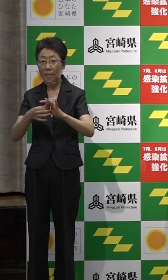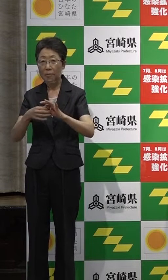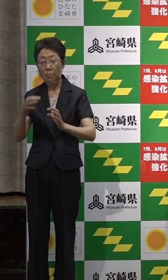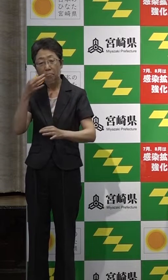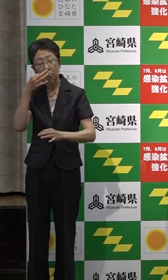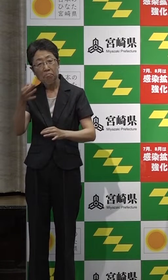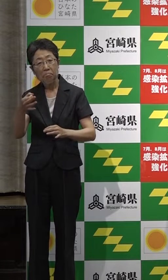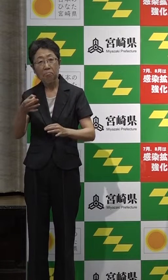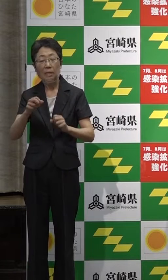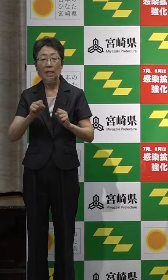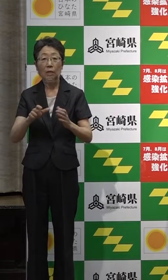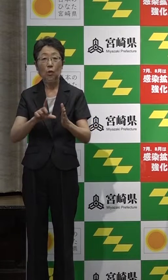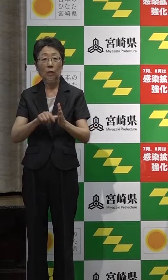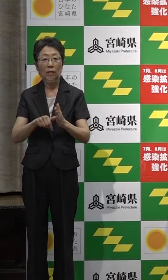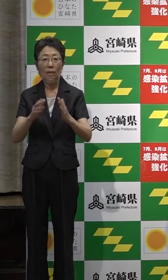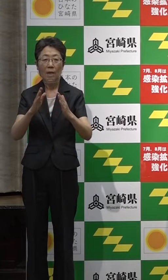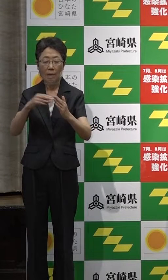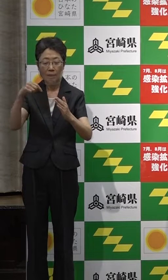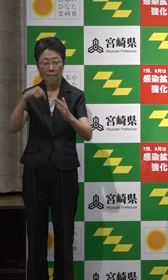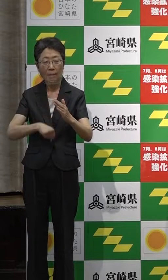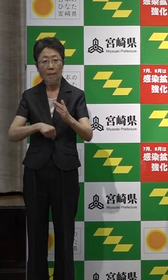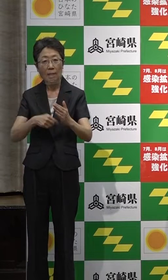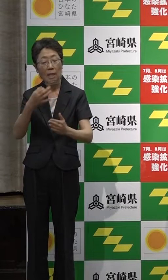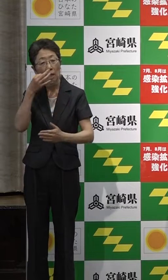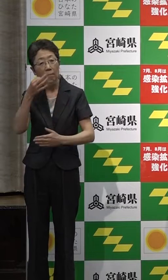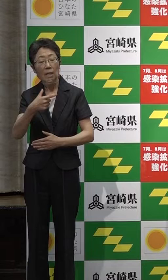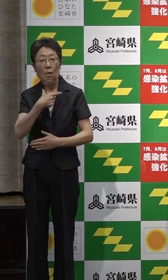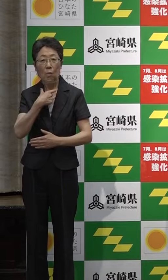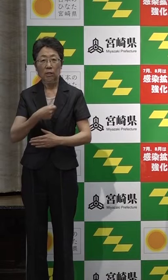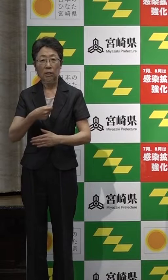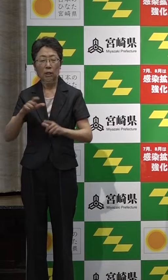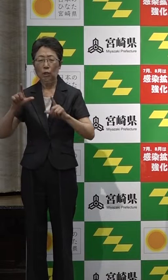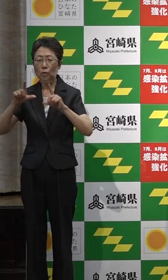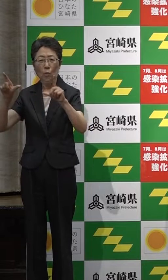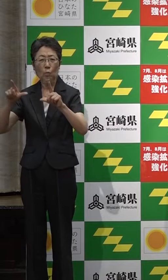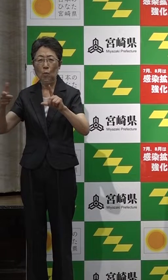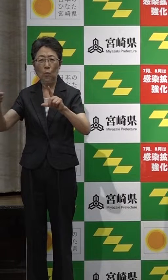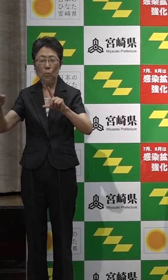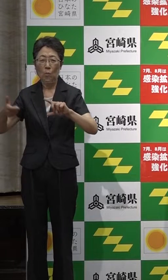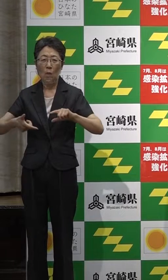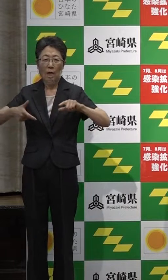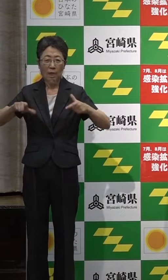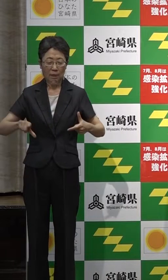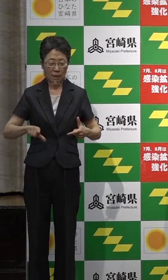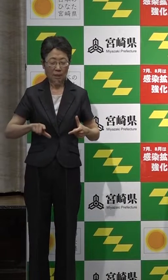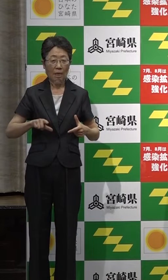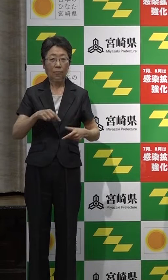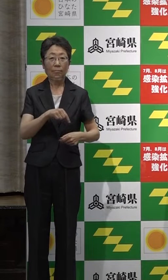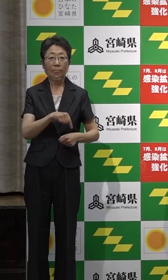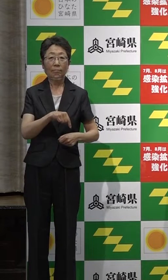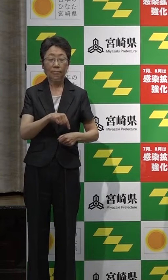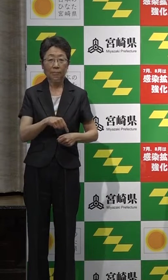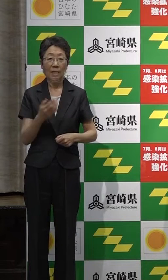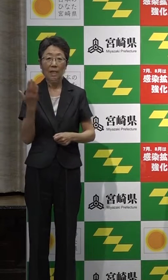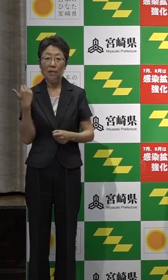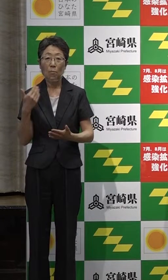催地である東京などとは全然状況が異なるということと、それは先日少し申し上げました